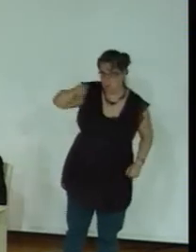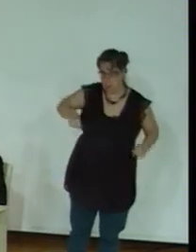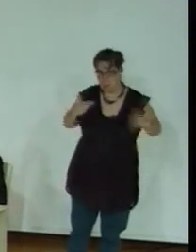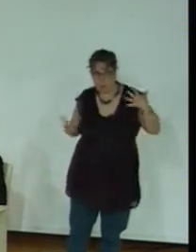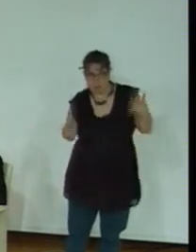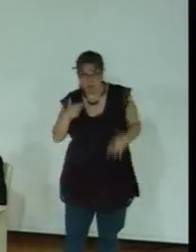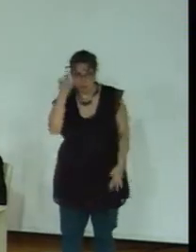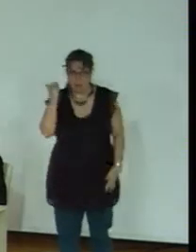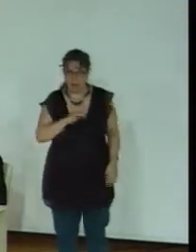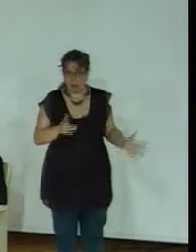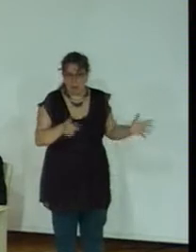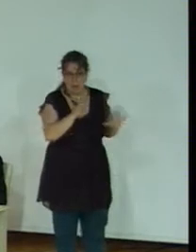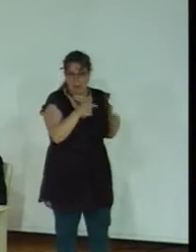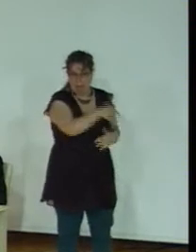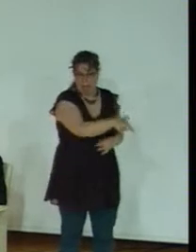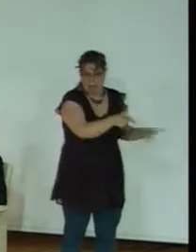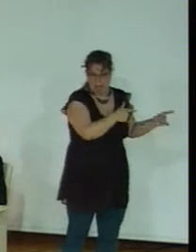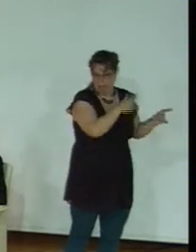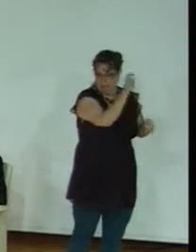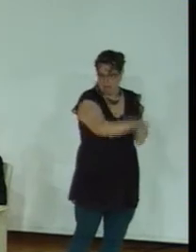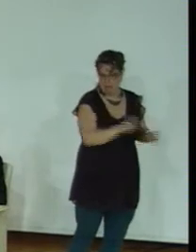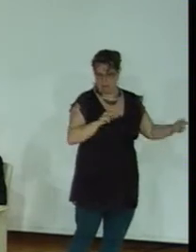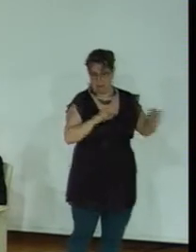travaillent pour une société qui s'appelle Stasi.de,